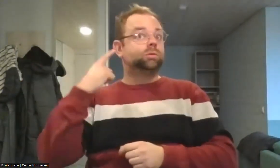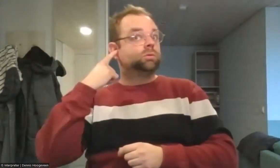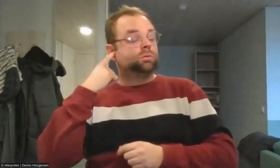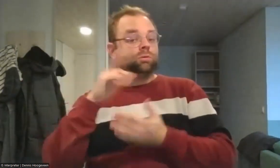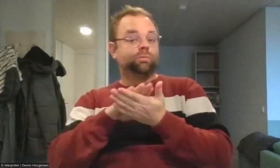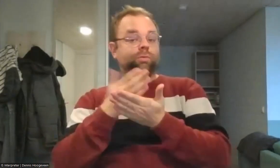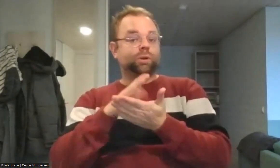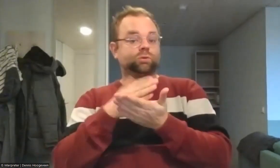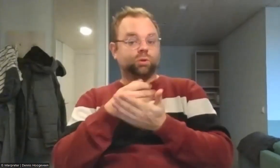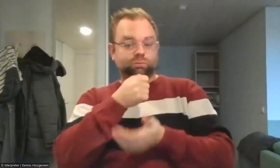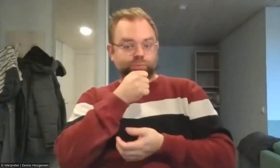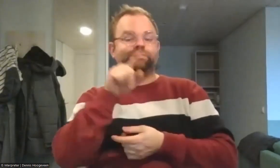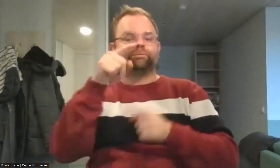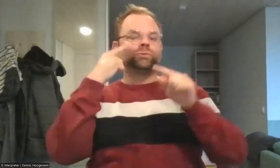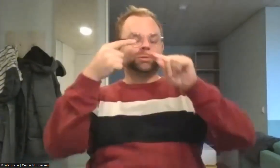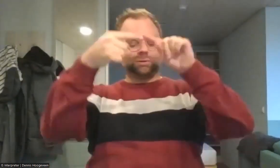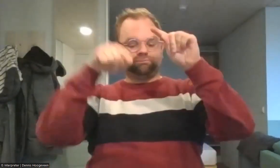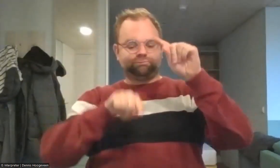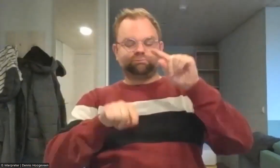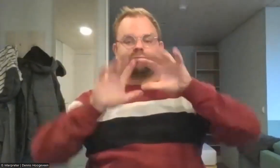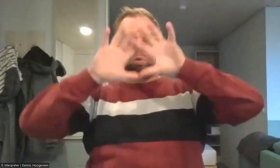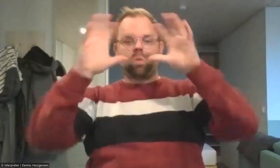des canaux spécifiques de langage